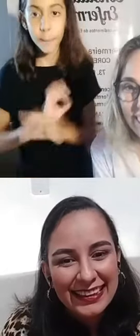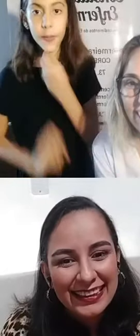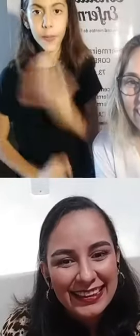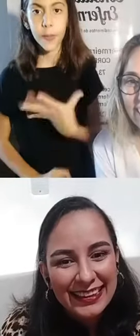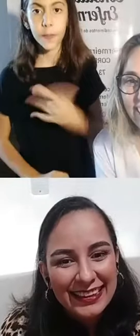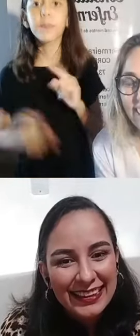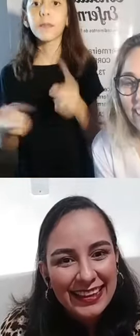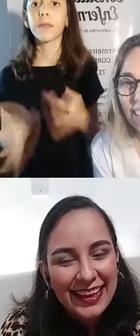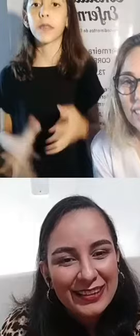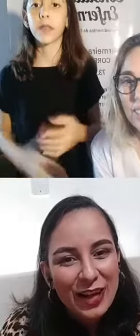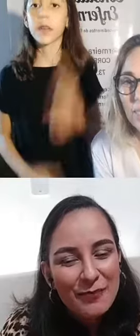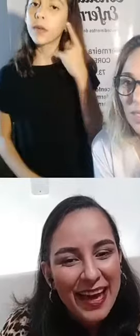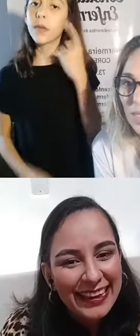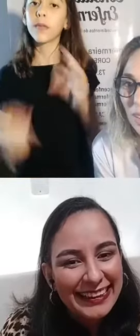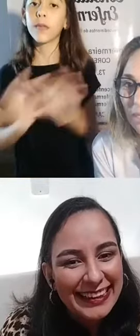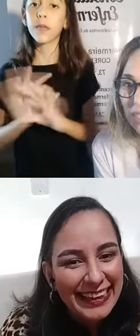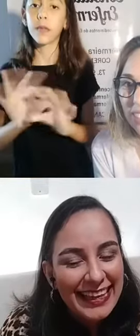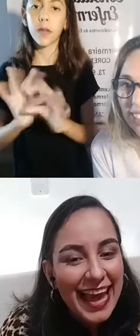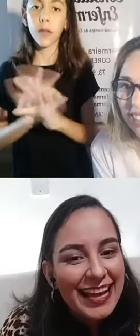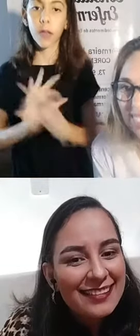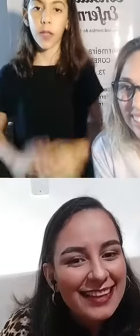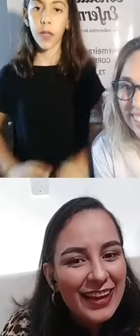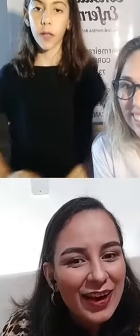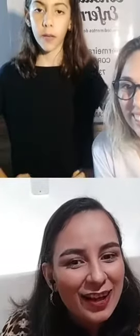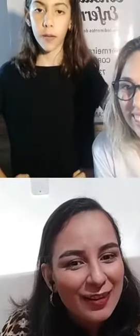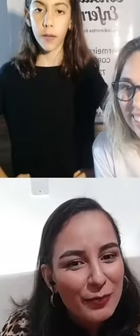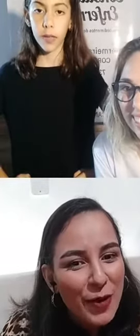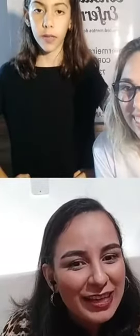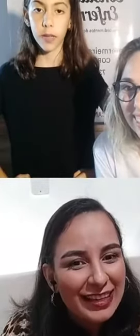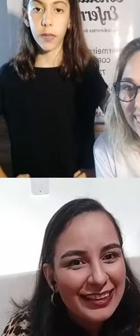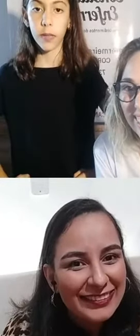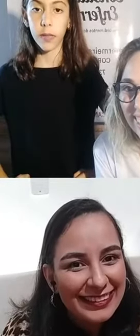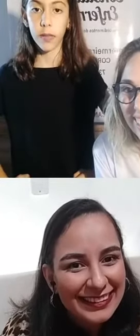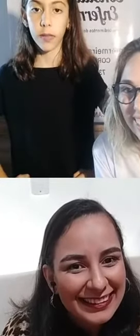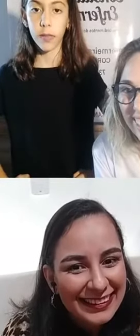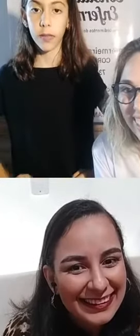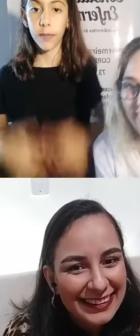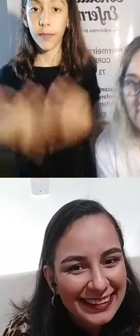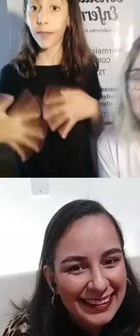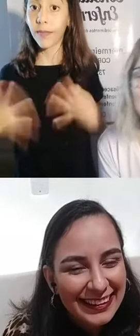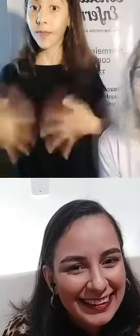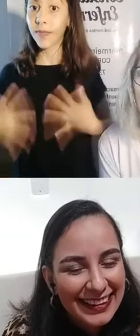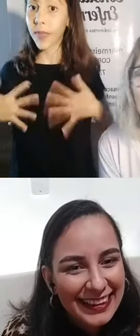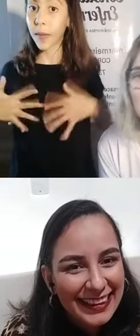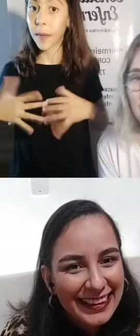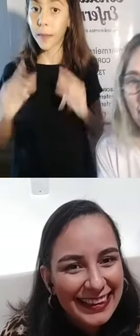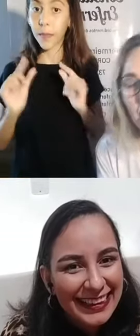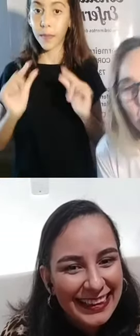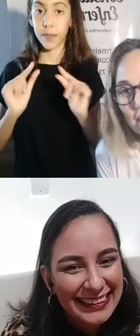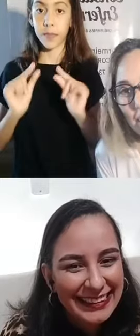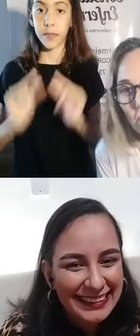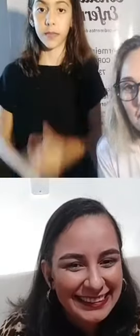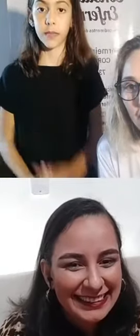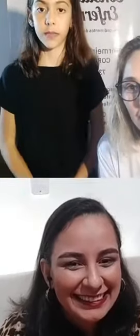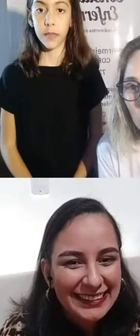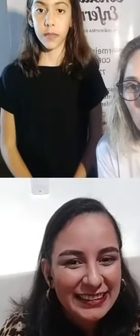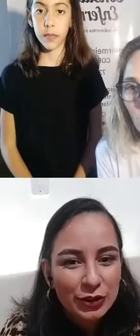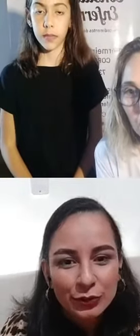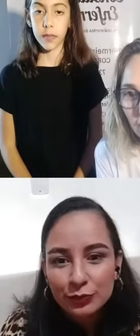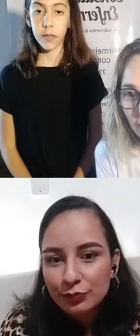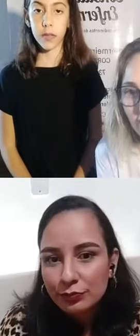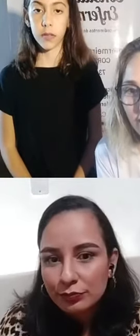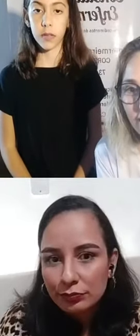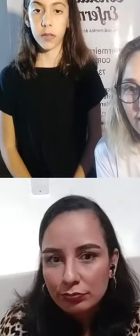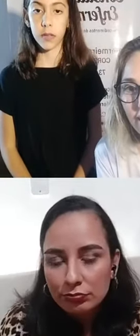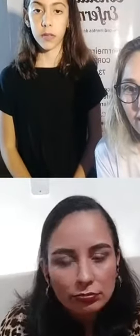você? Eu tô bem aqui, ansiosa um pouquinho. Ah, fique tranquila. Você consegue nos